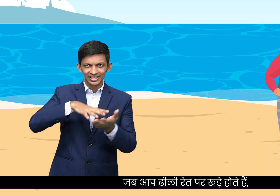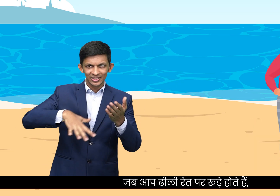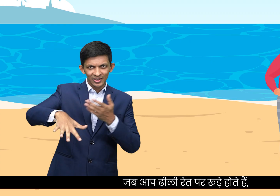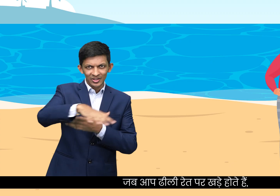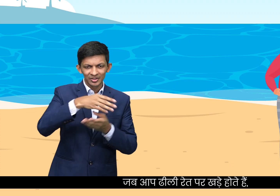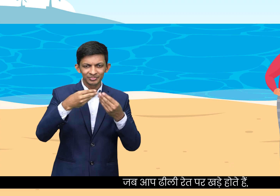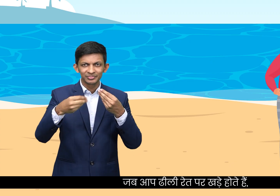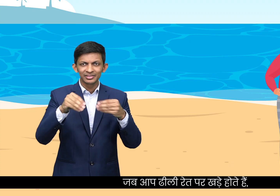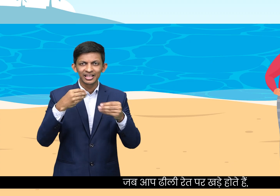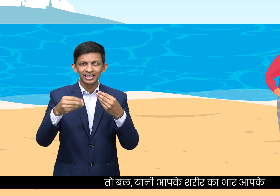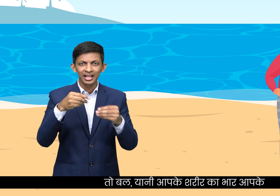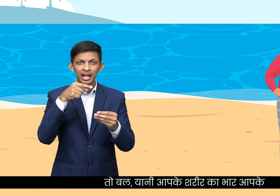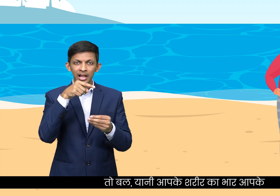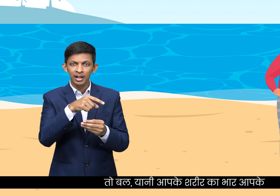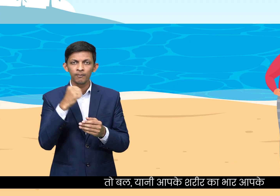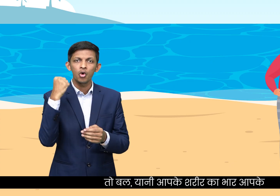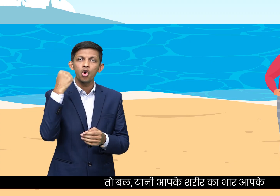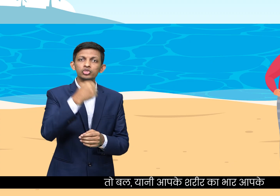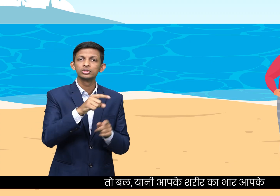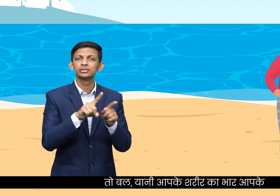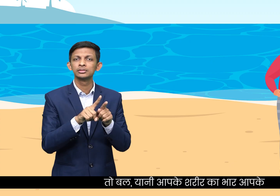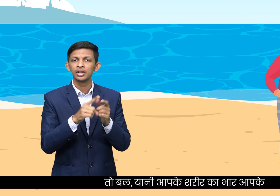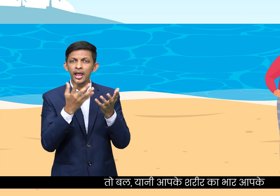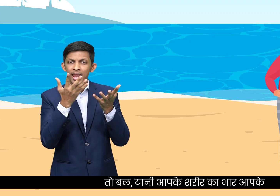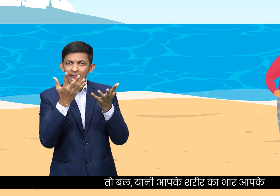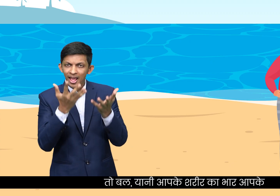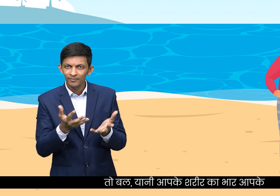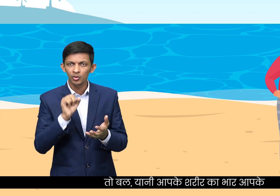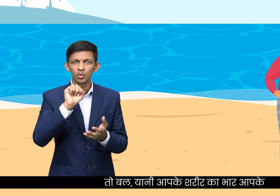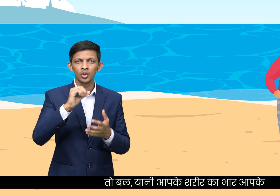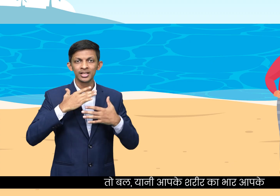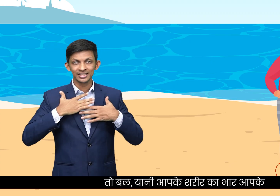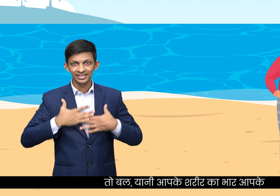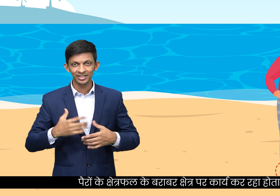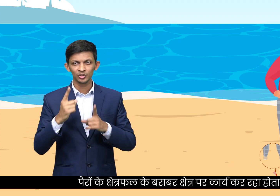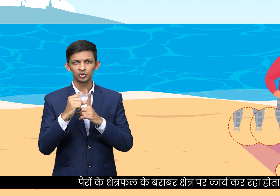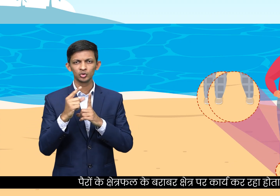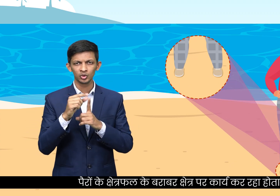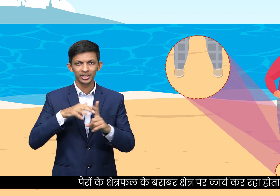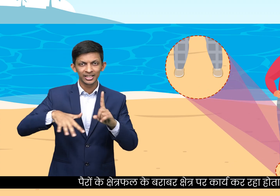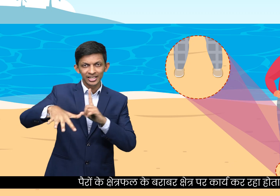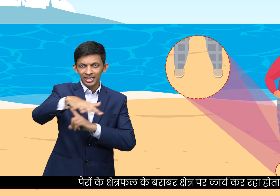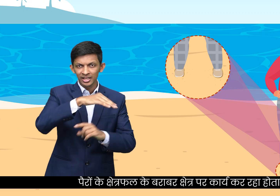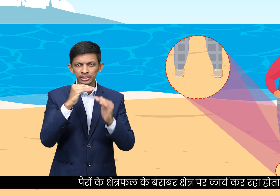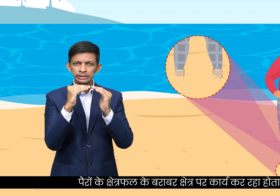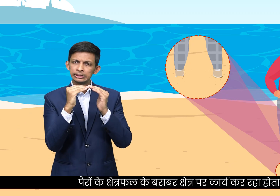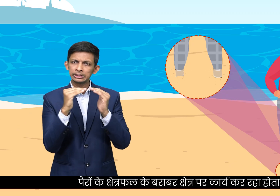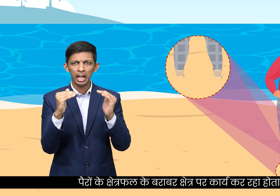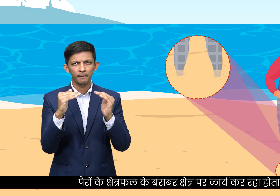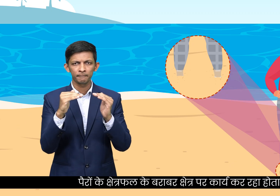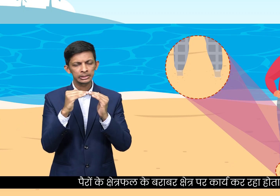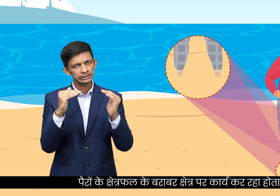रेत पर खड़े होते हैं तो बल यानी आपके शरीर का भार आपके पैरों के क्षेत्रफल